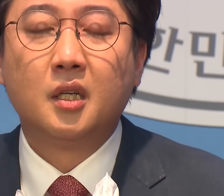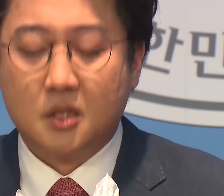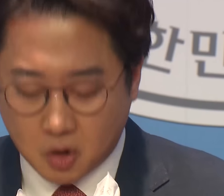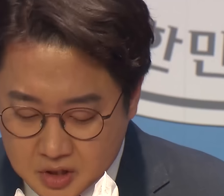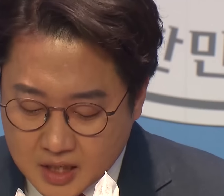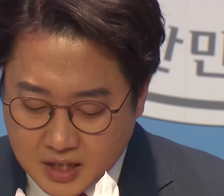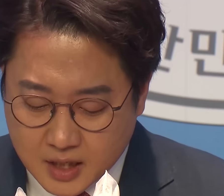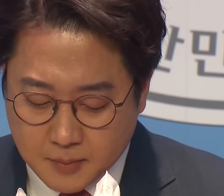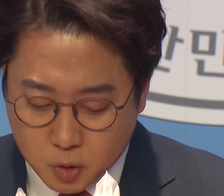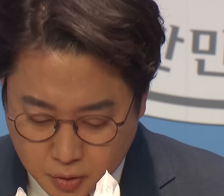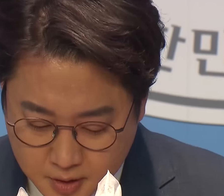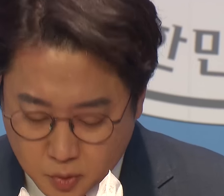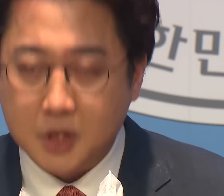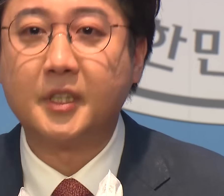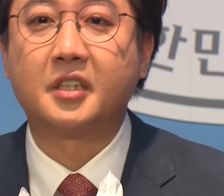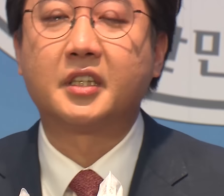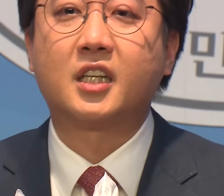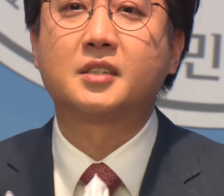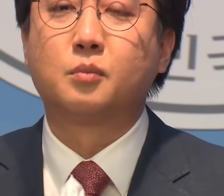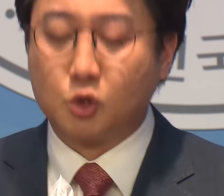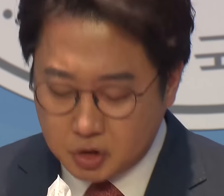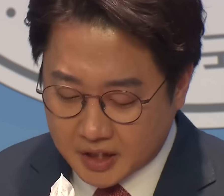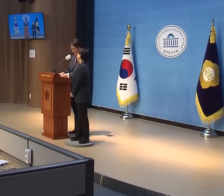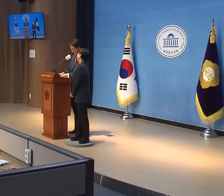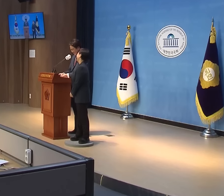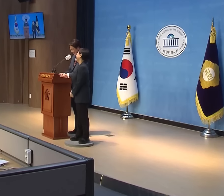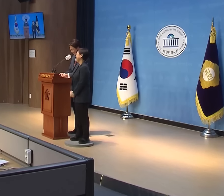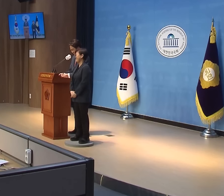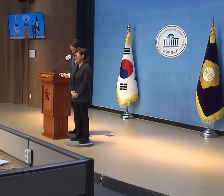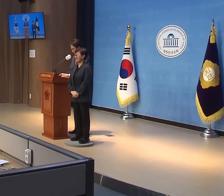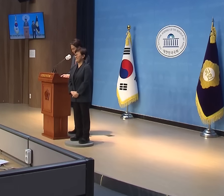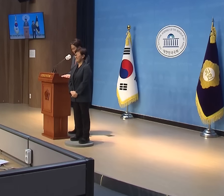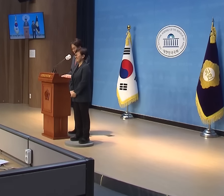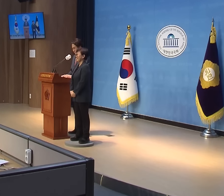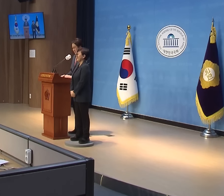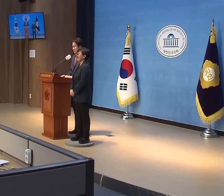반성하고 우리에게 주어진 180일이면 어떤 색을 칠할 수 있을까